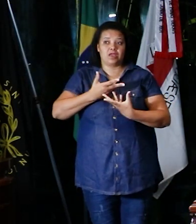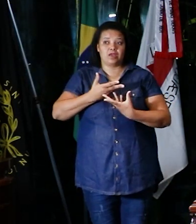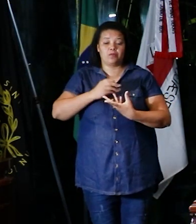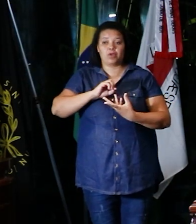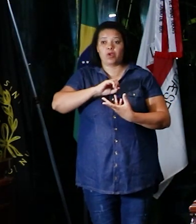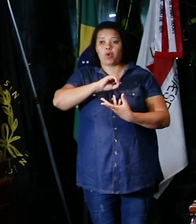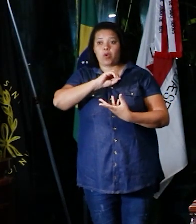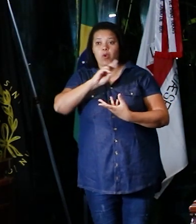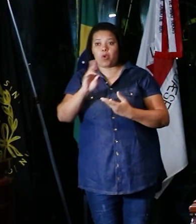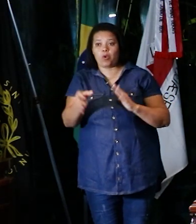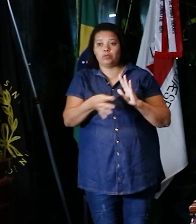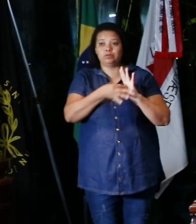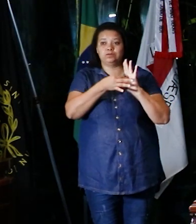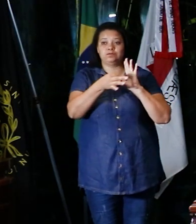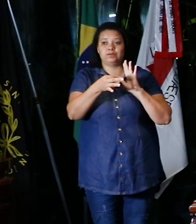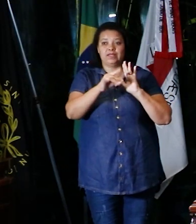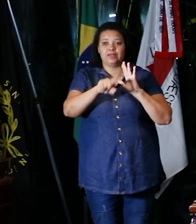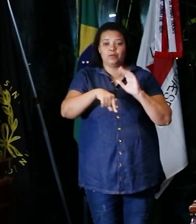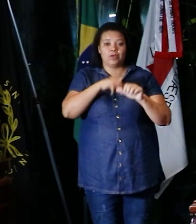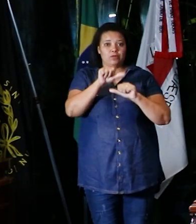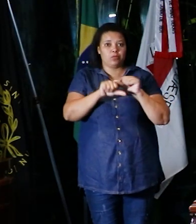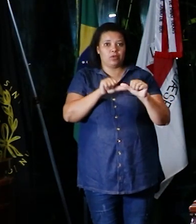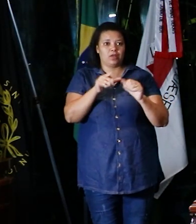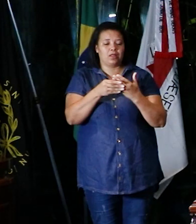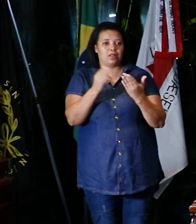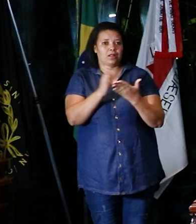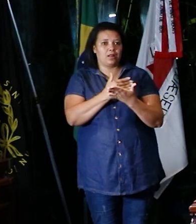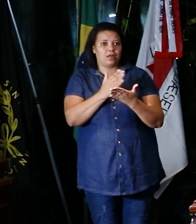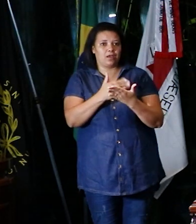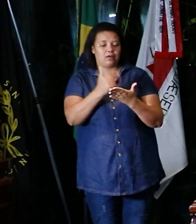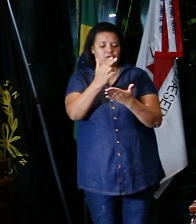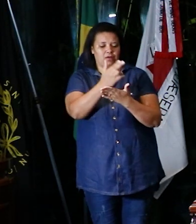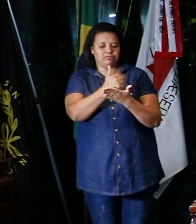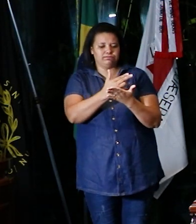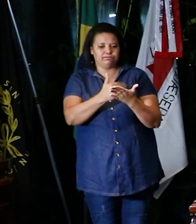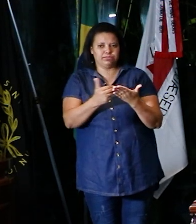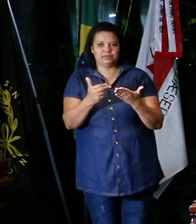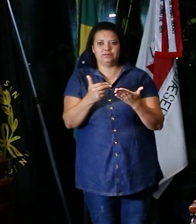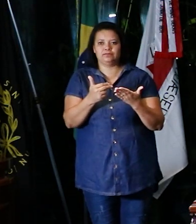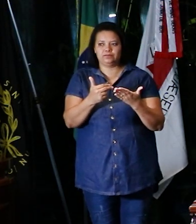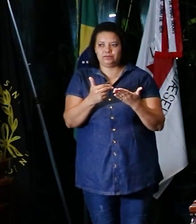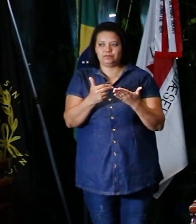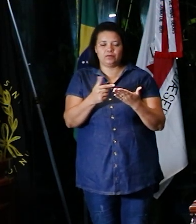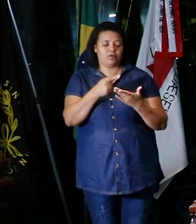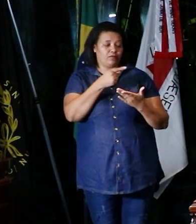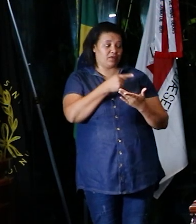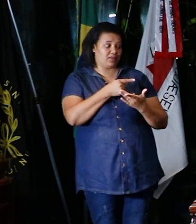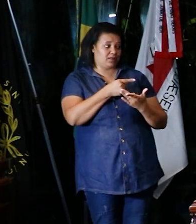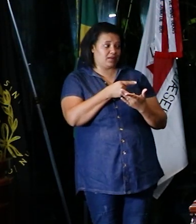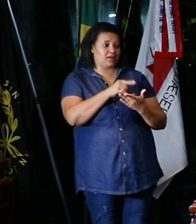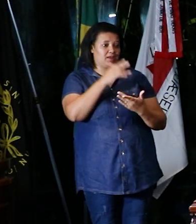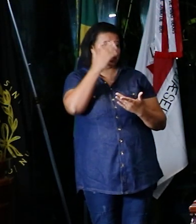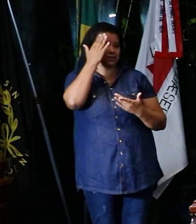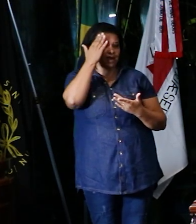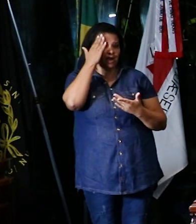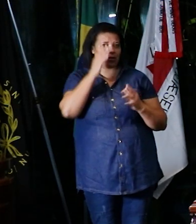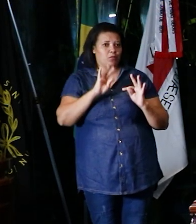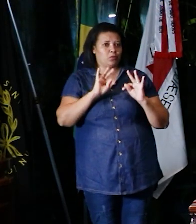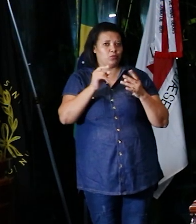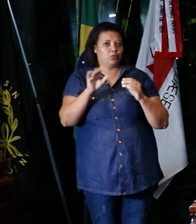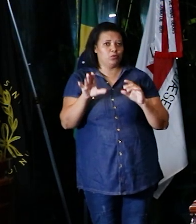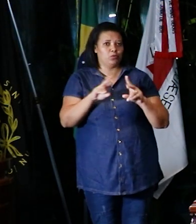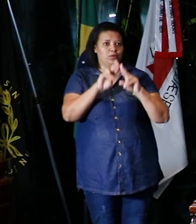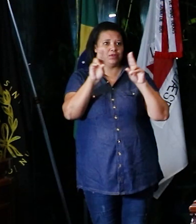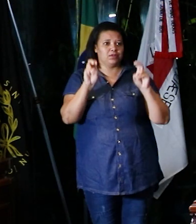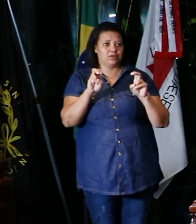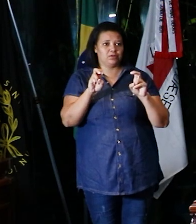uma crônica e depois vira um livro infantil porque foi ilustrado. Então, como você é expert nesse assunto, eu estou colocando